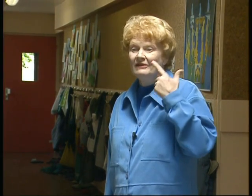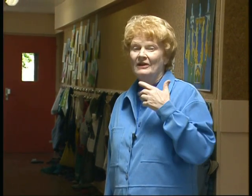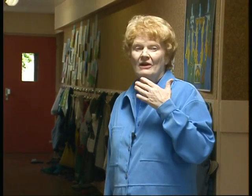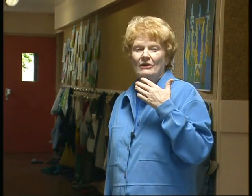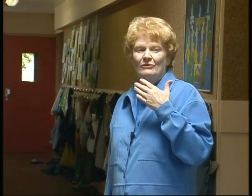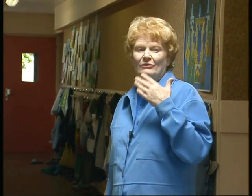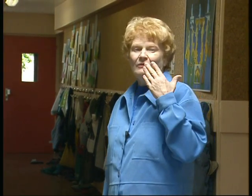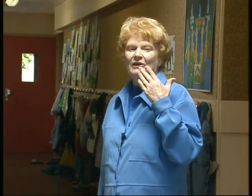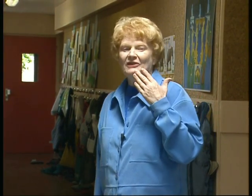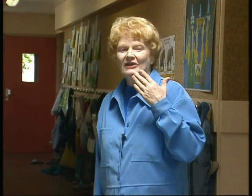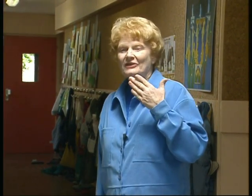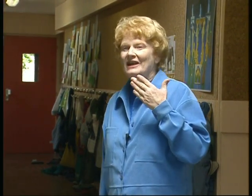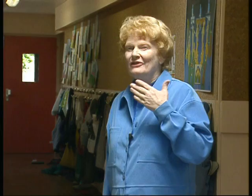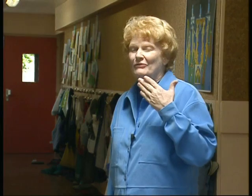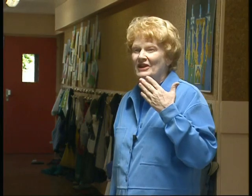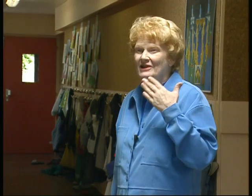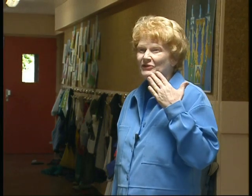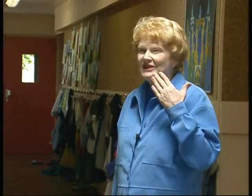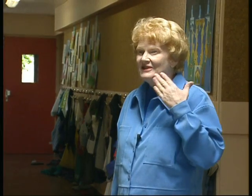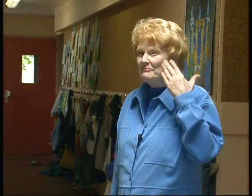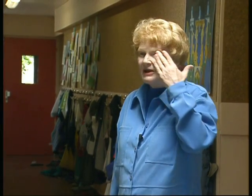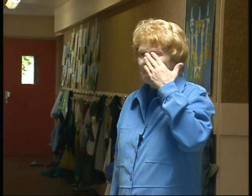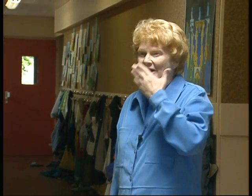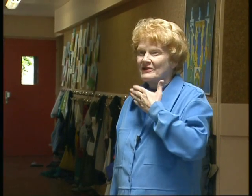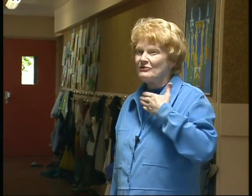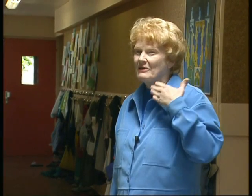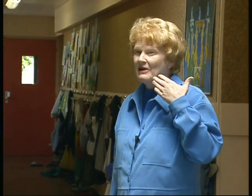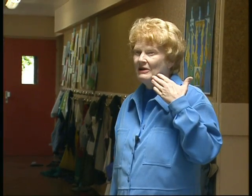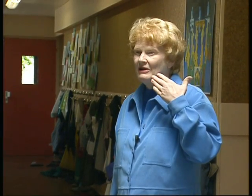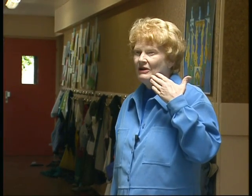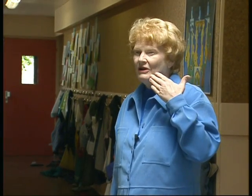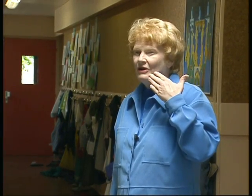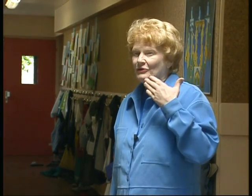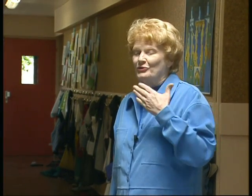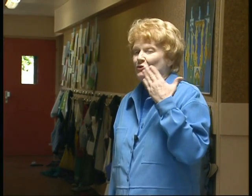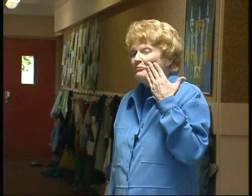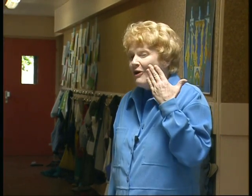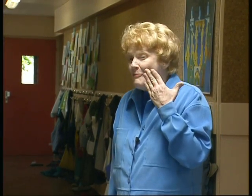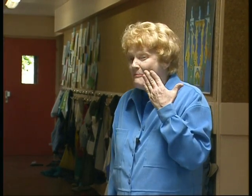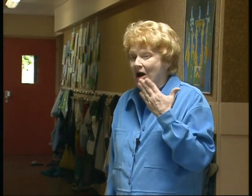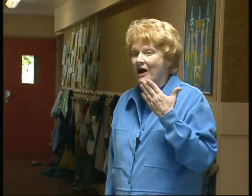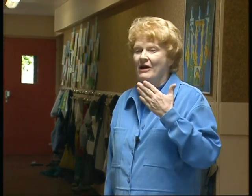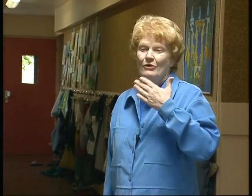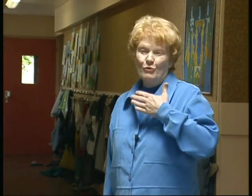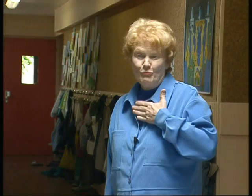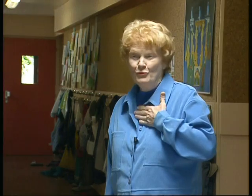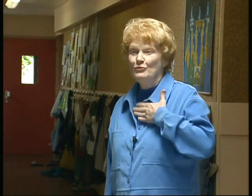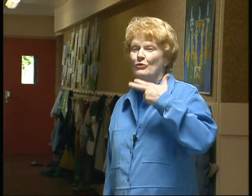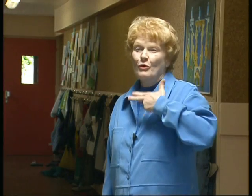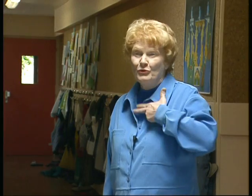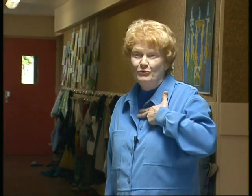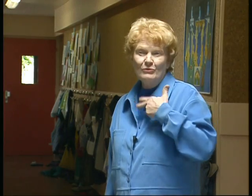li, et dans lequel les voyelles sont indiquées par la place de la main. Donc je reprends ma,